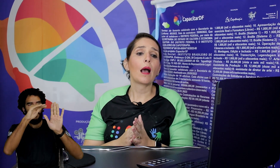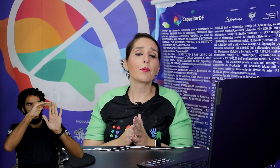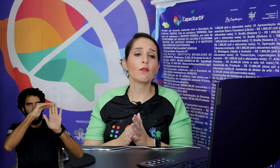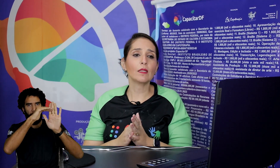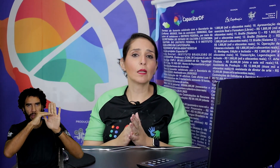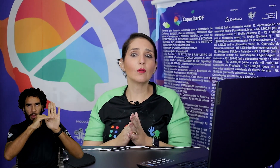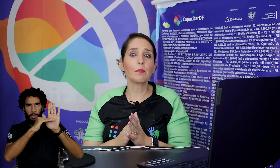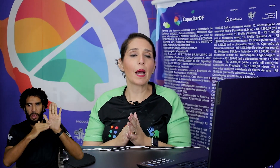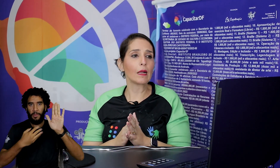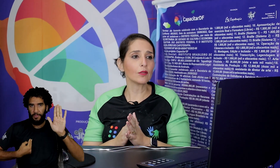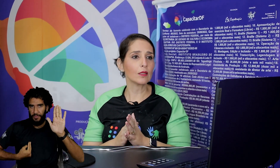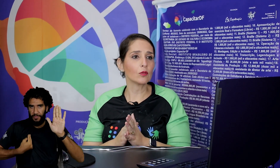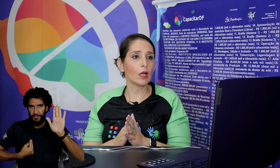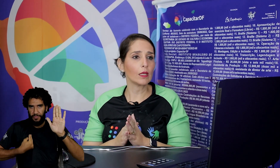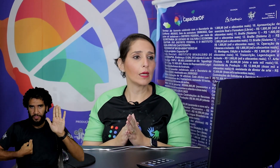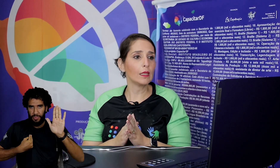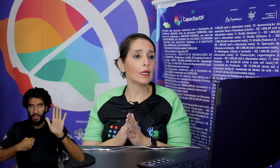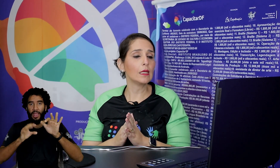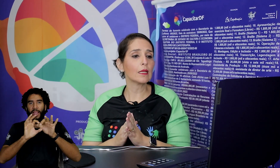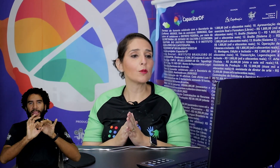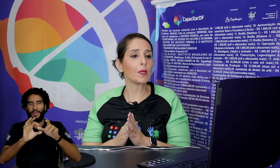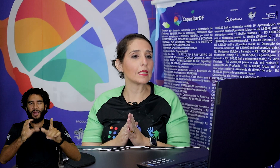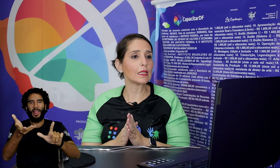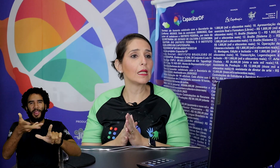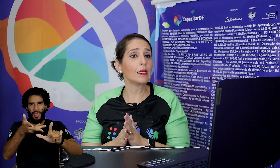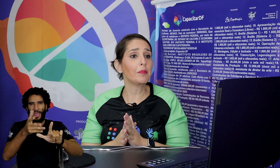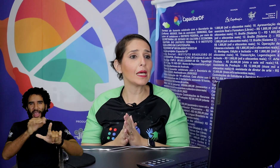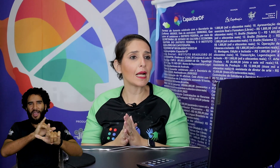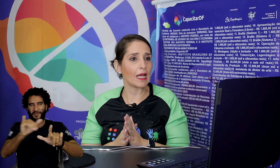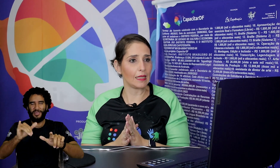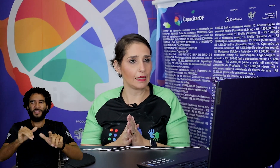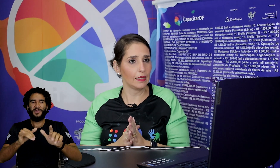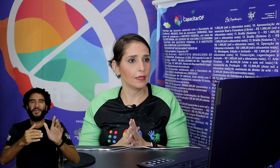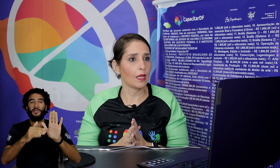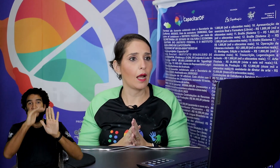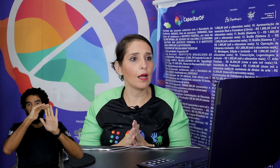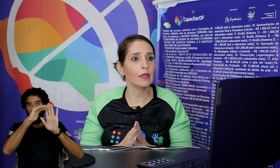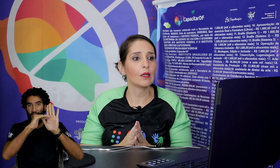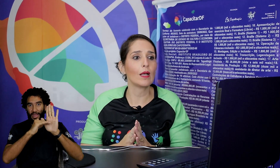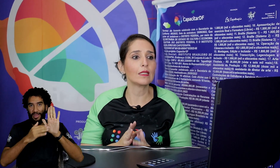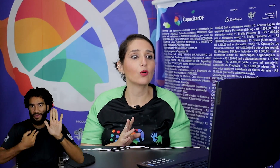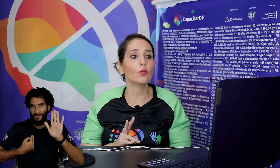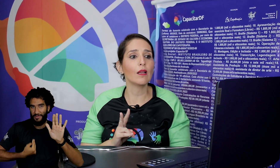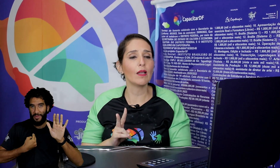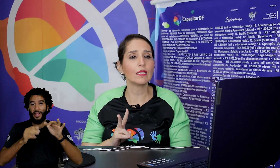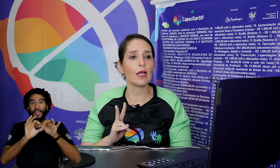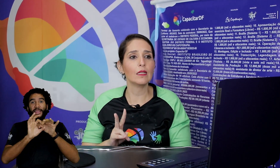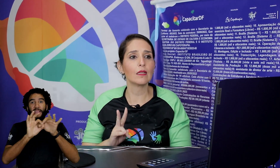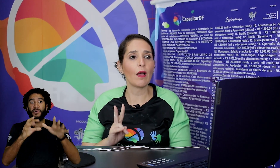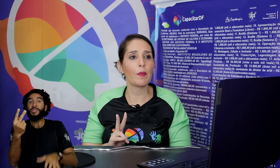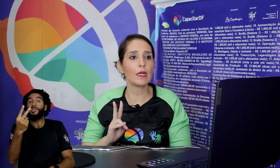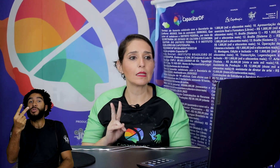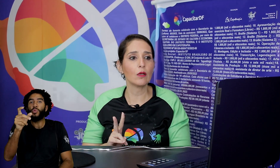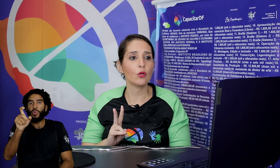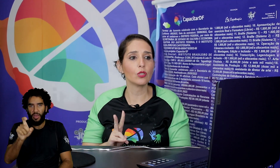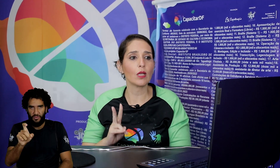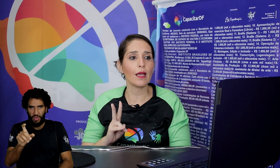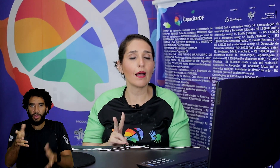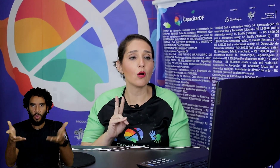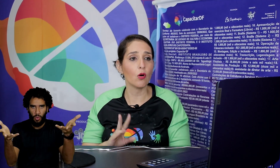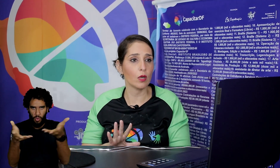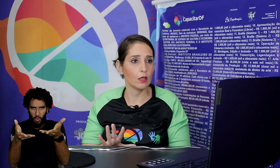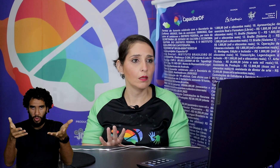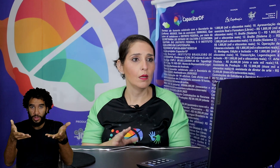liberada. Aproveitando o embalo, segundo a Loiane, lista de presença liberada. Tá? Então, a segunda vez que a lista vai aparecer hoje